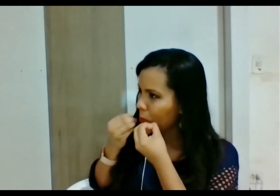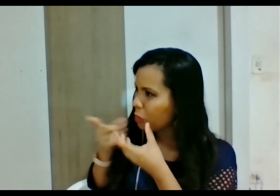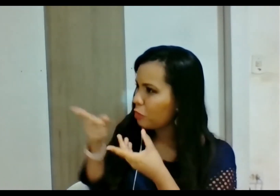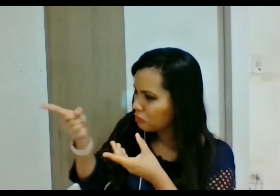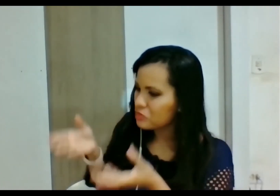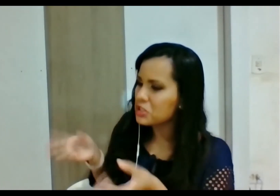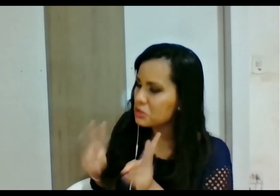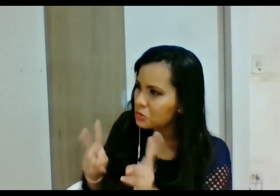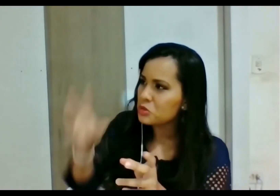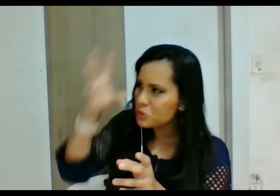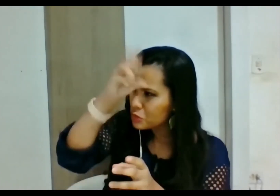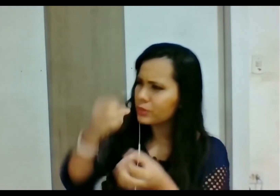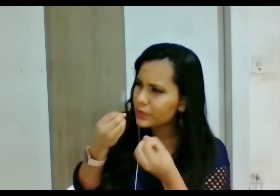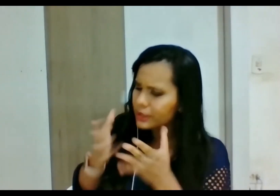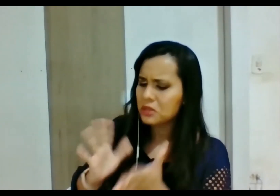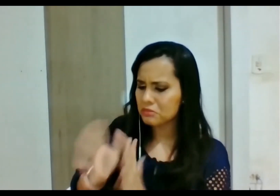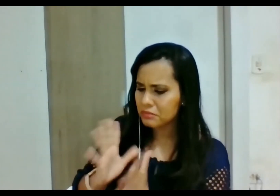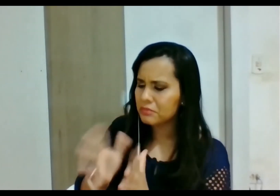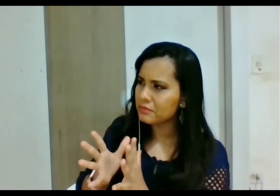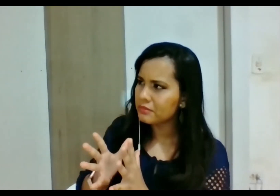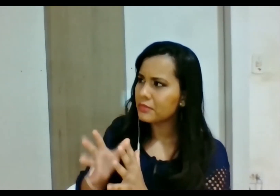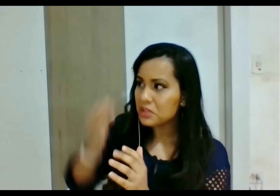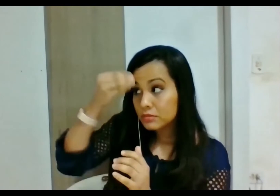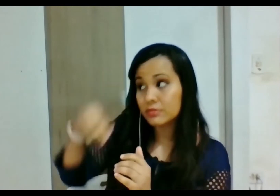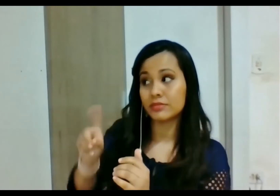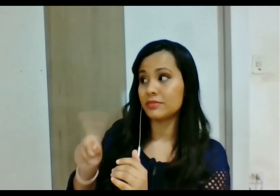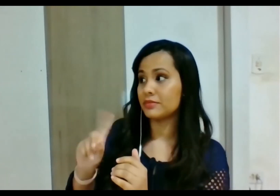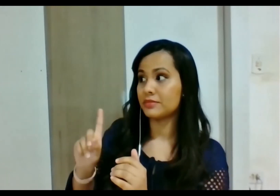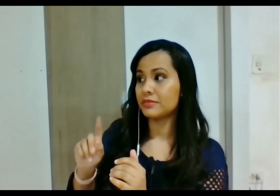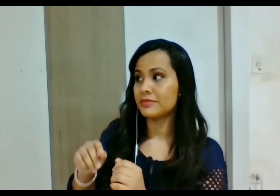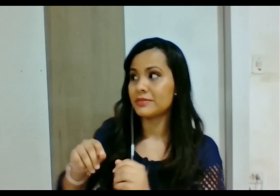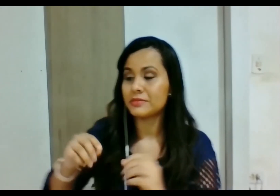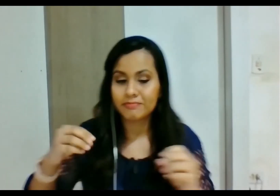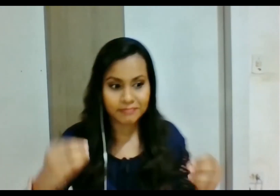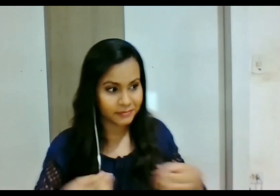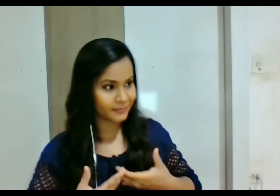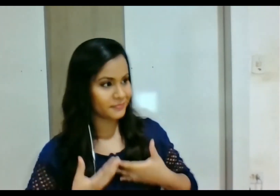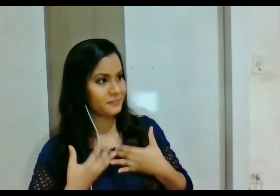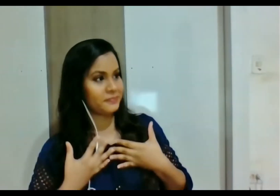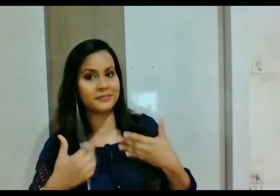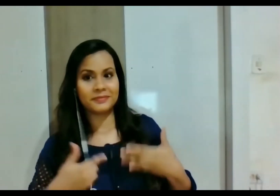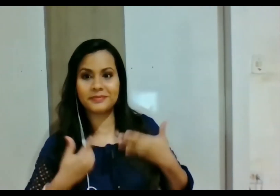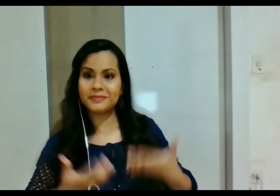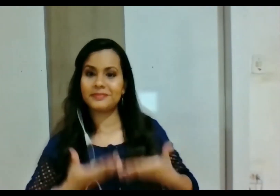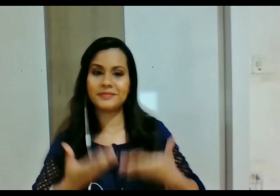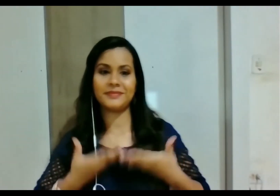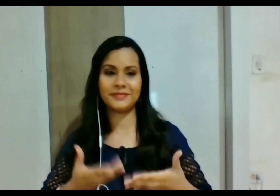como? Falando para mim que eu devia continuar aprendendo, que Libras é muito boa e que eu não devia parar. Aquilo me motivou e